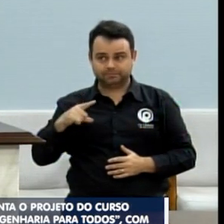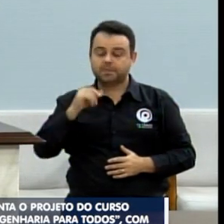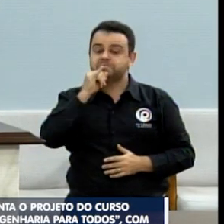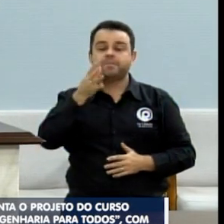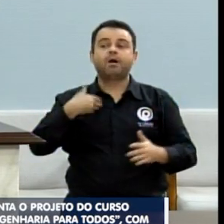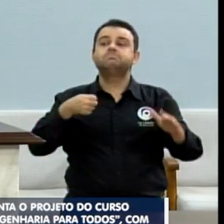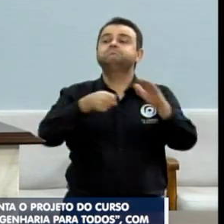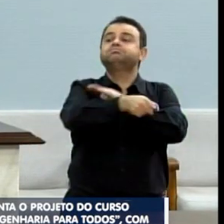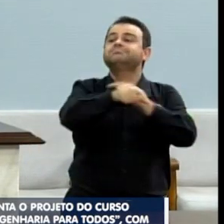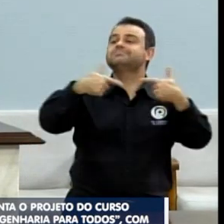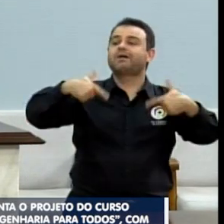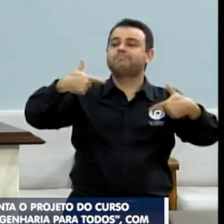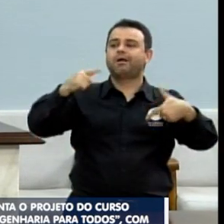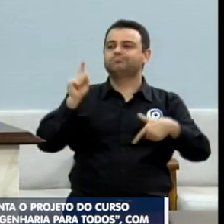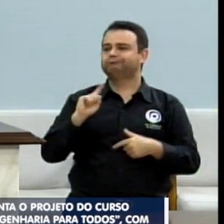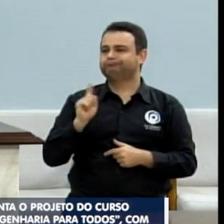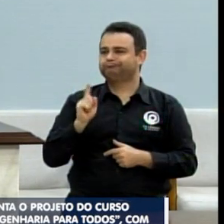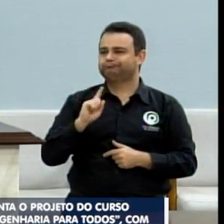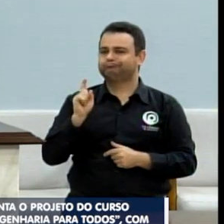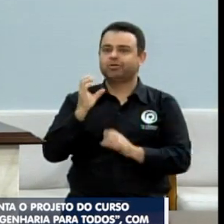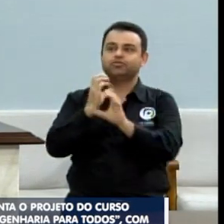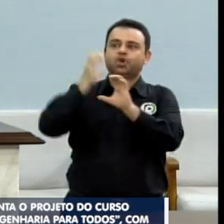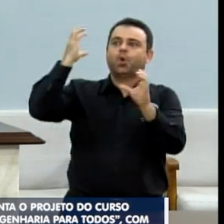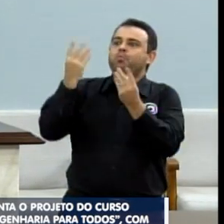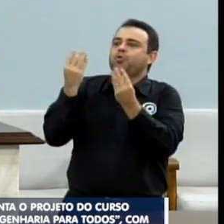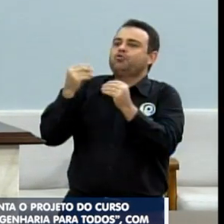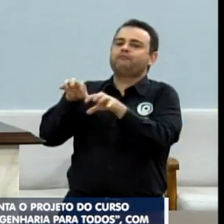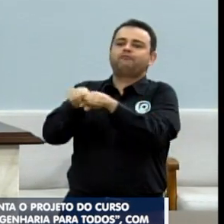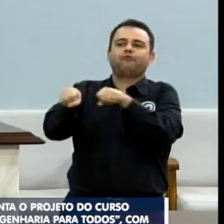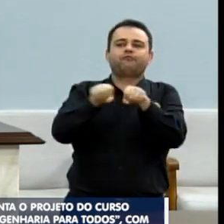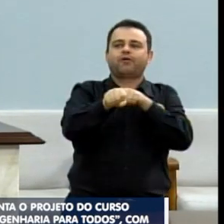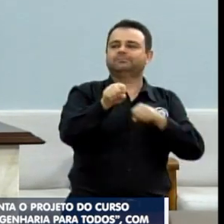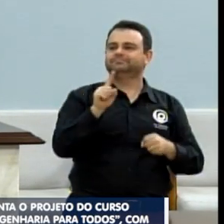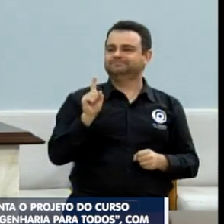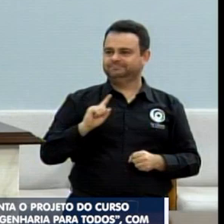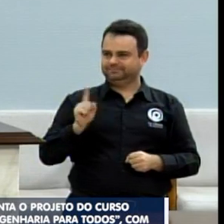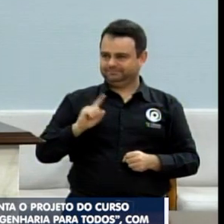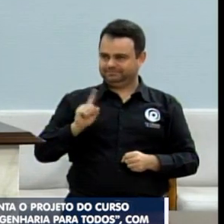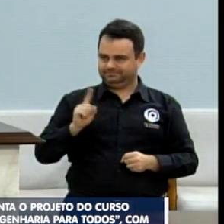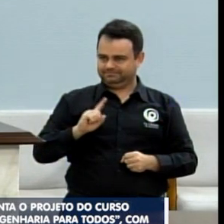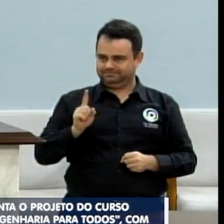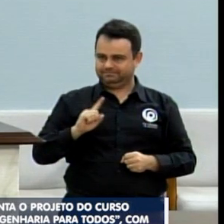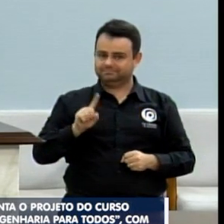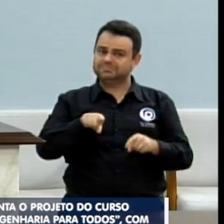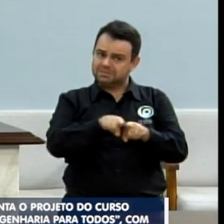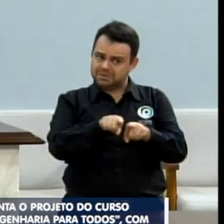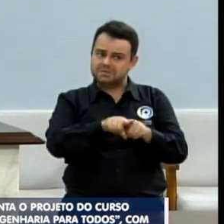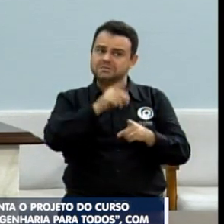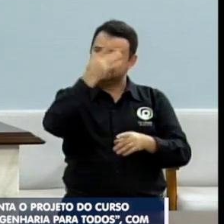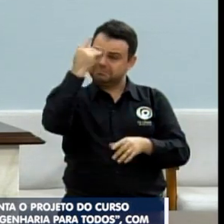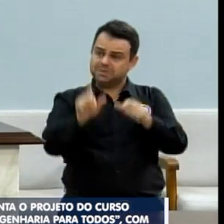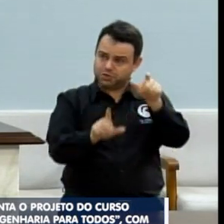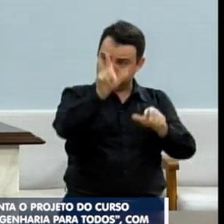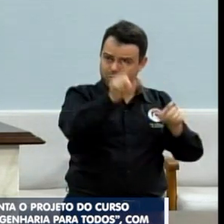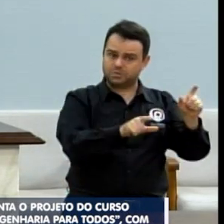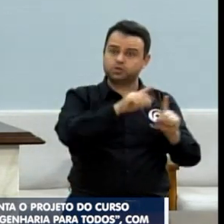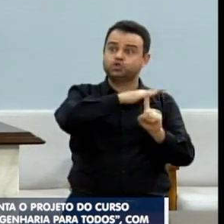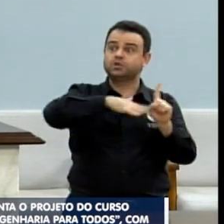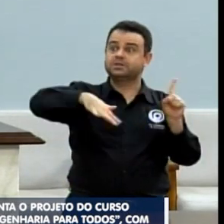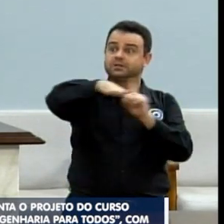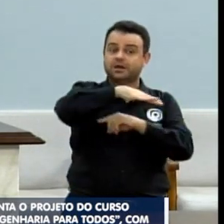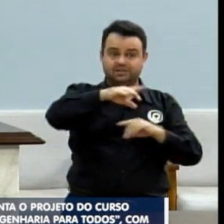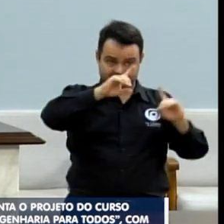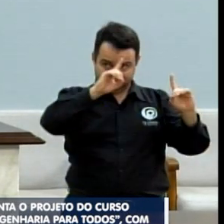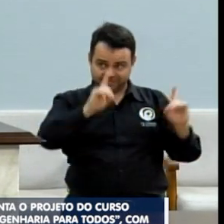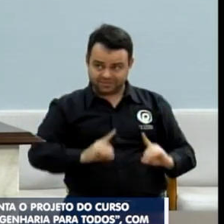de trabalho na engenharia. E a participação social das pessoas com deficiência, devido